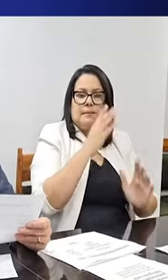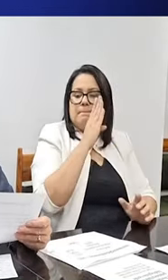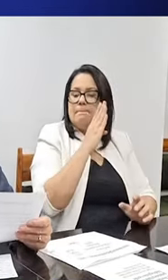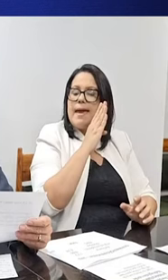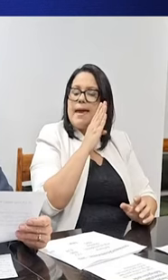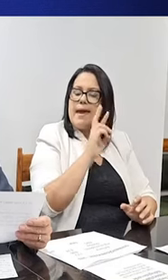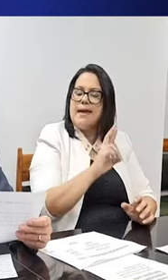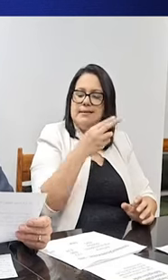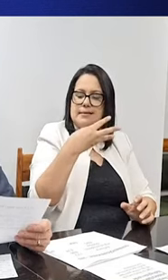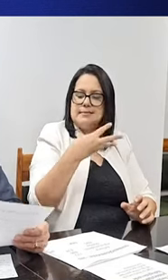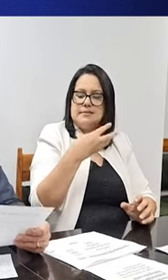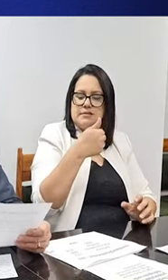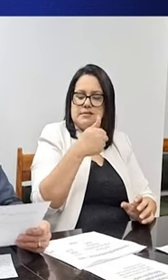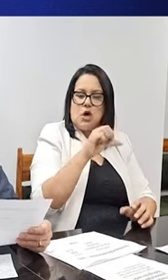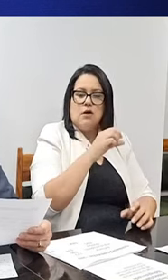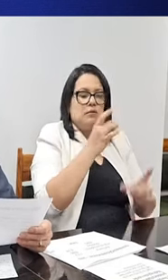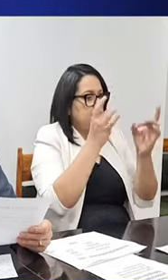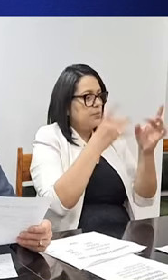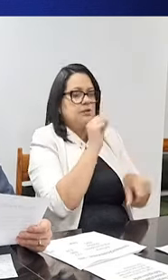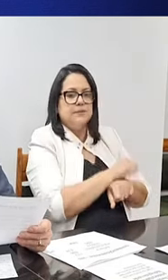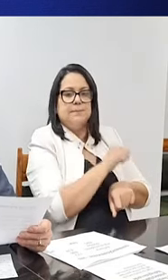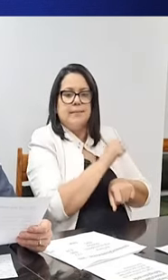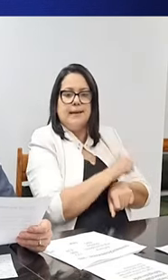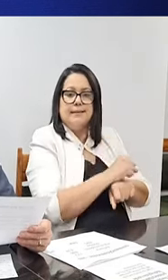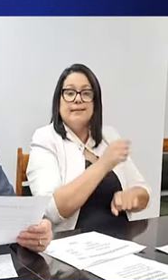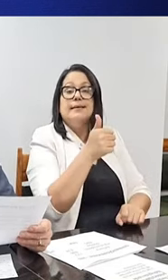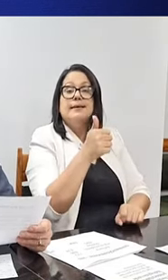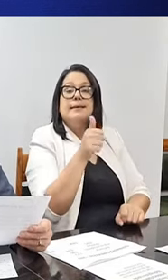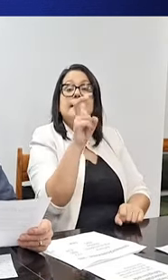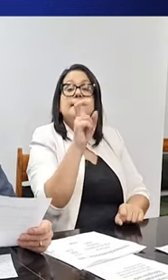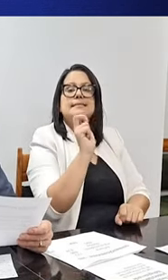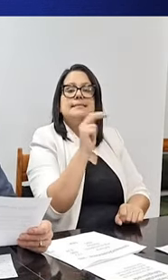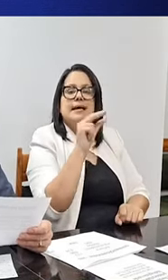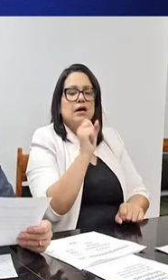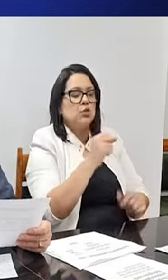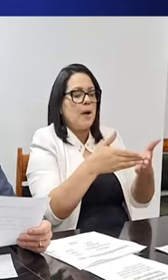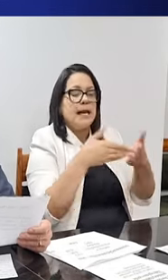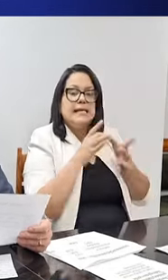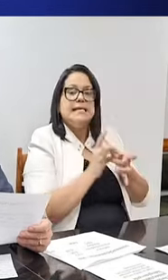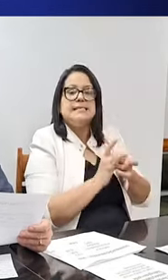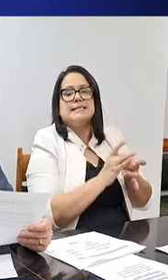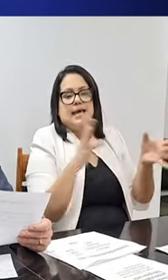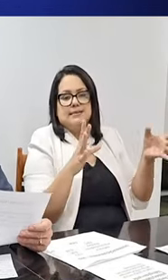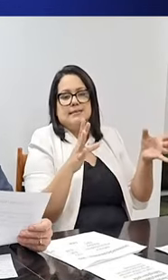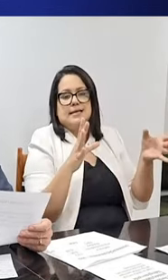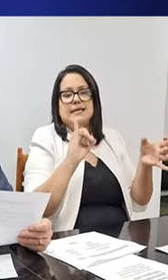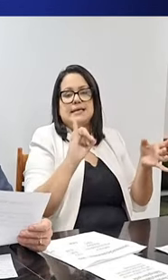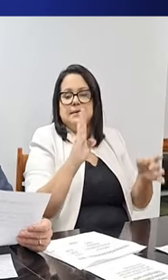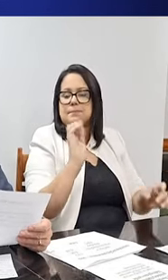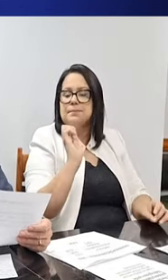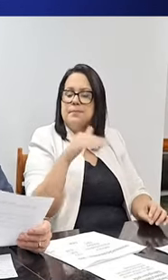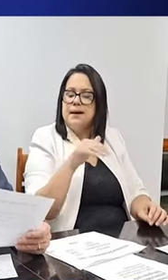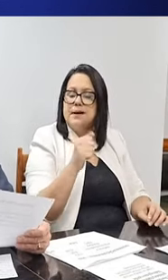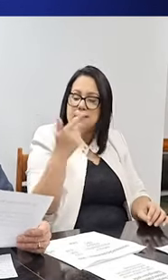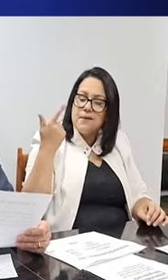esperando uma licença do IBAMA. Hoje foi dada uma licença prévia, tem o número dela,